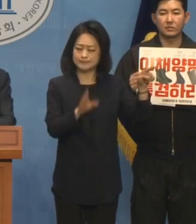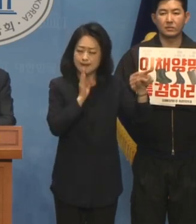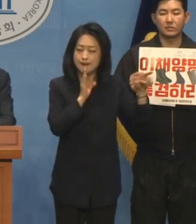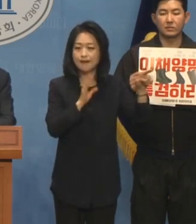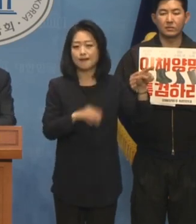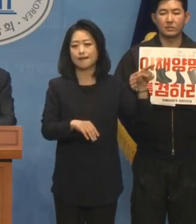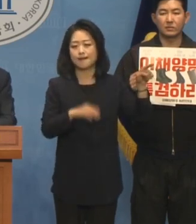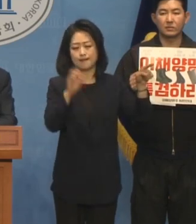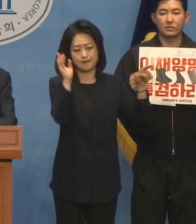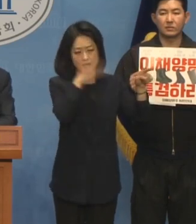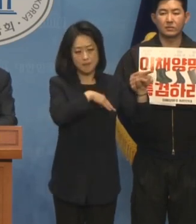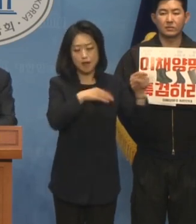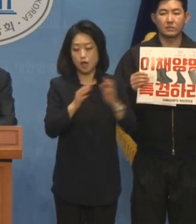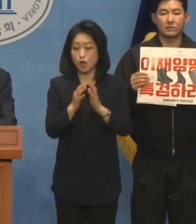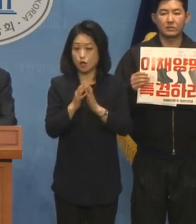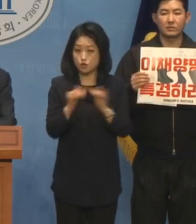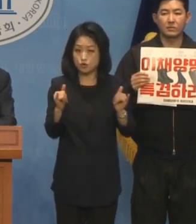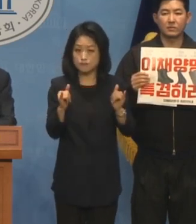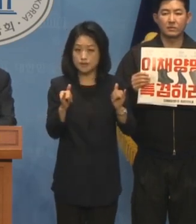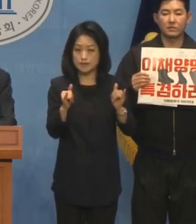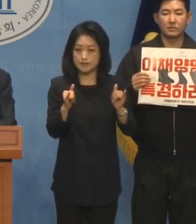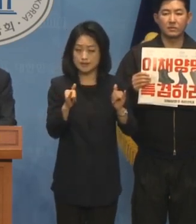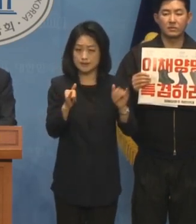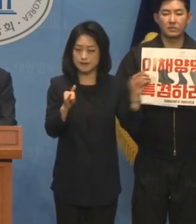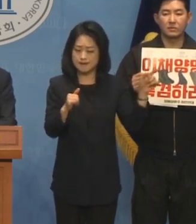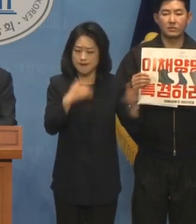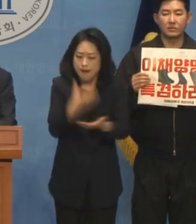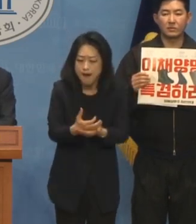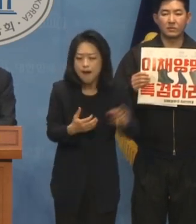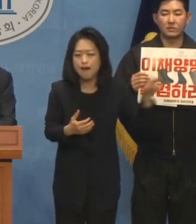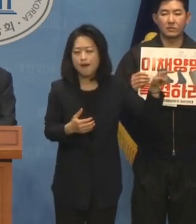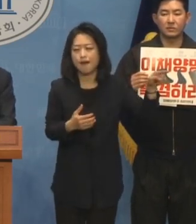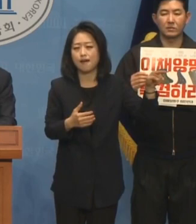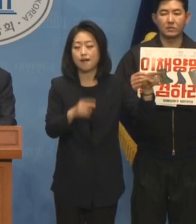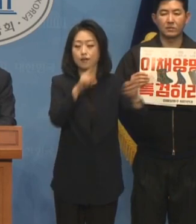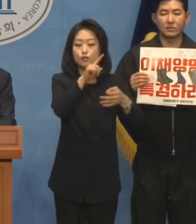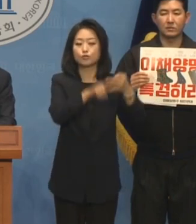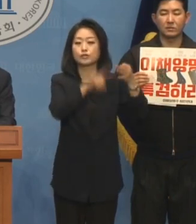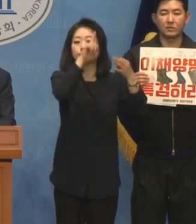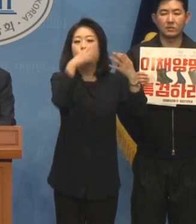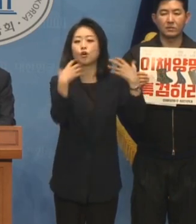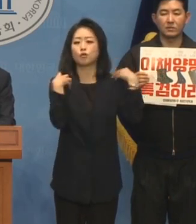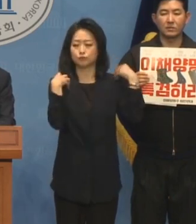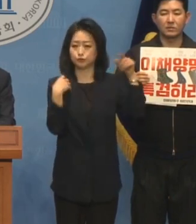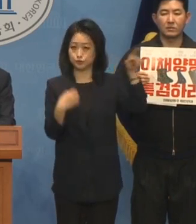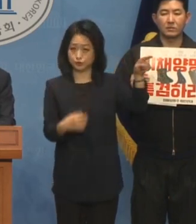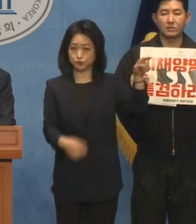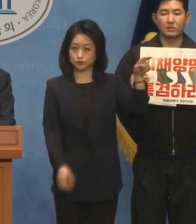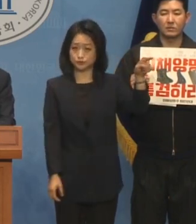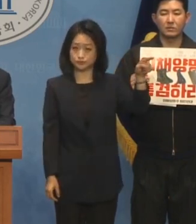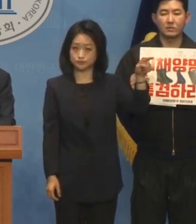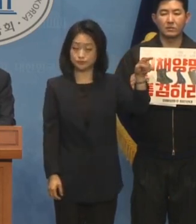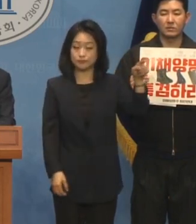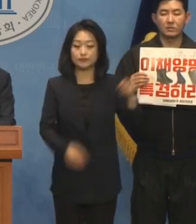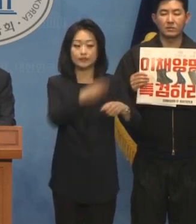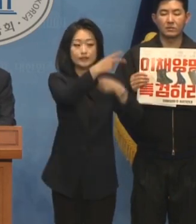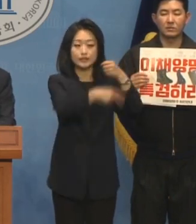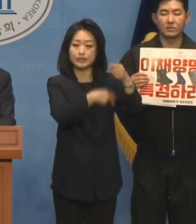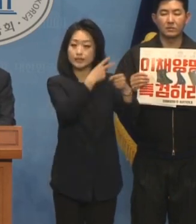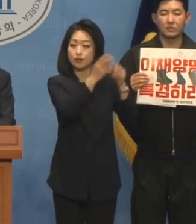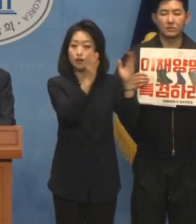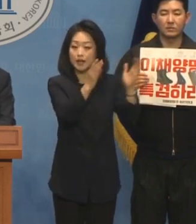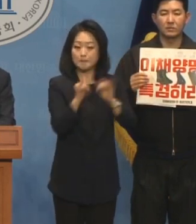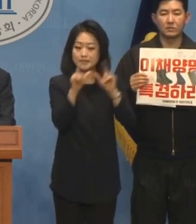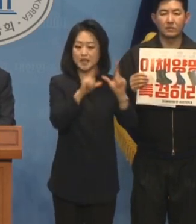끝까지 국민을 우롱하는 정권 윤성열 정권입니다 윤성열 정권은 지난 2년 동안